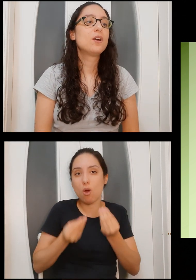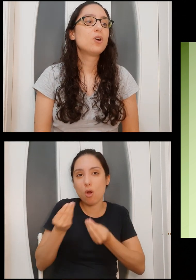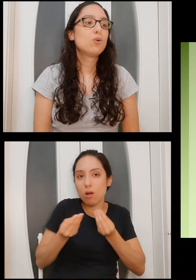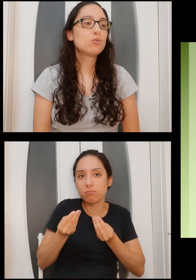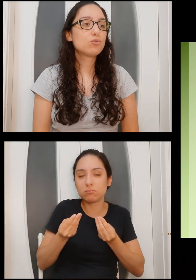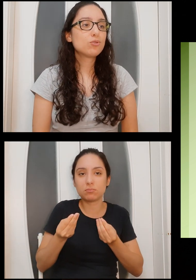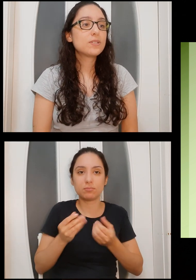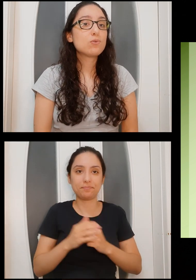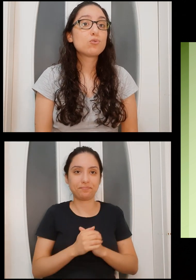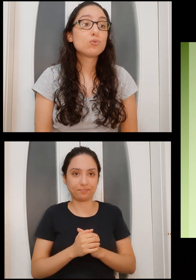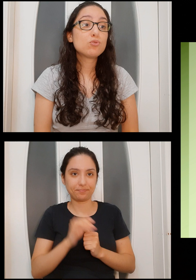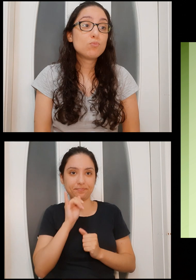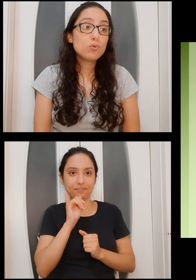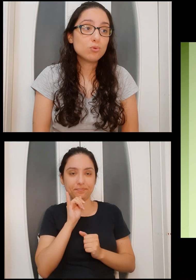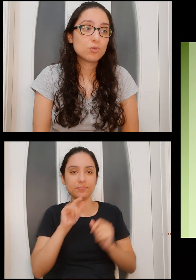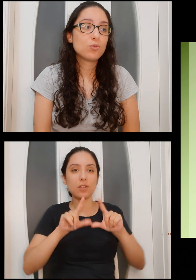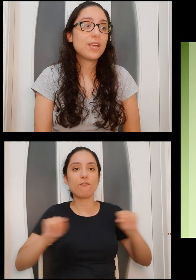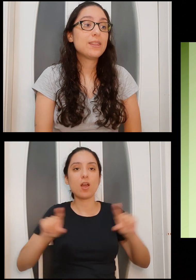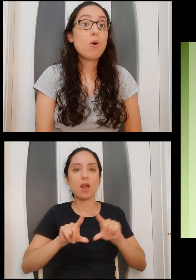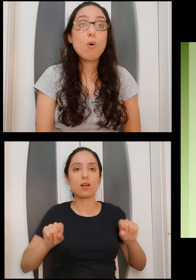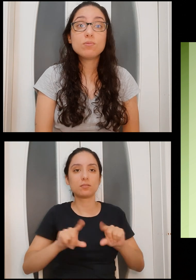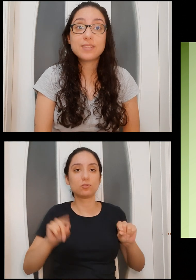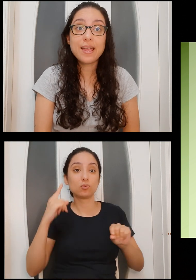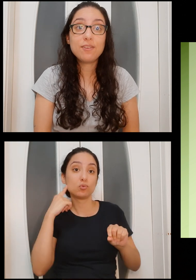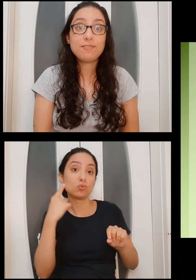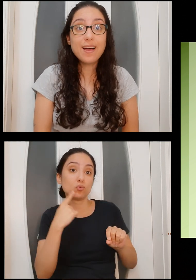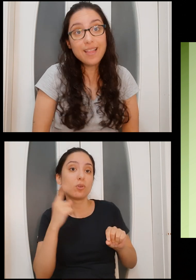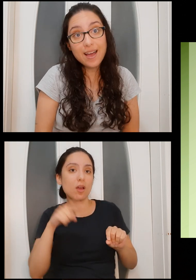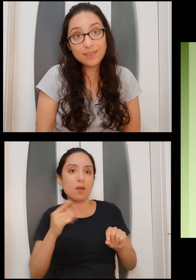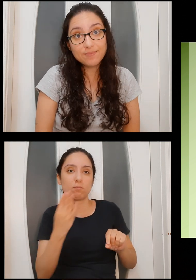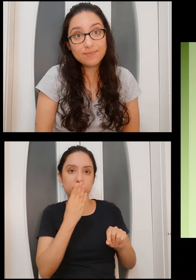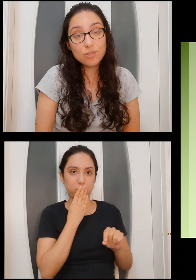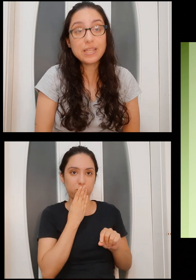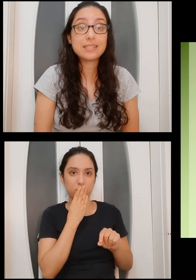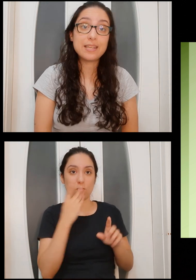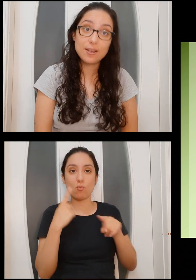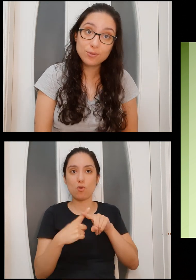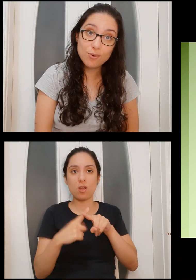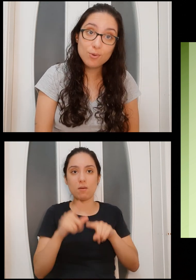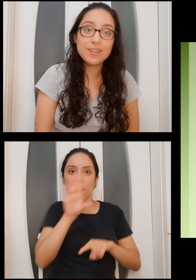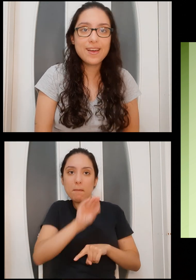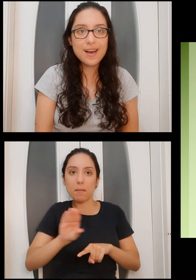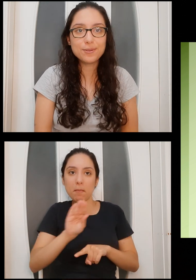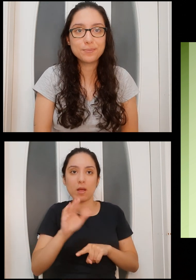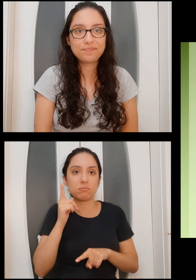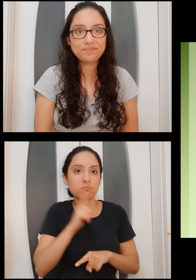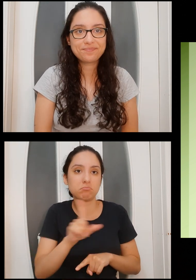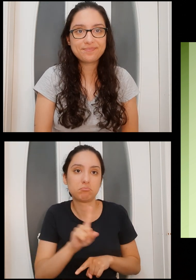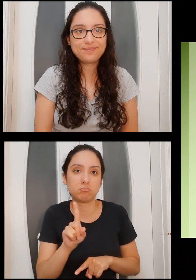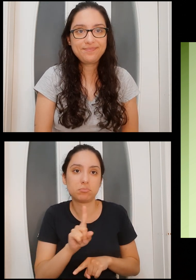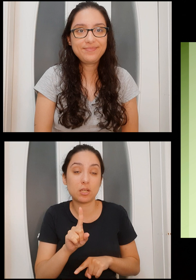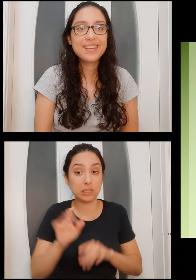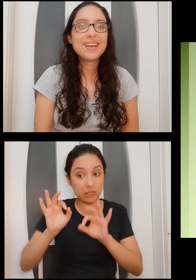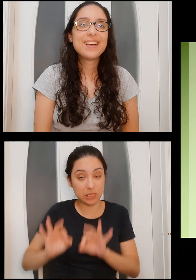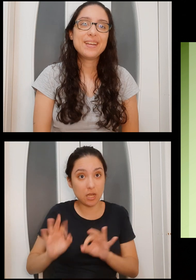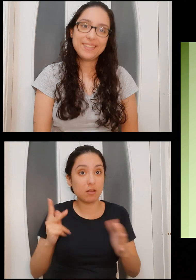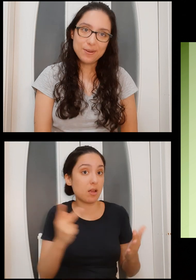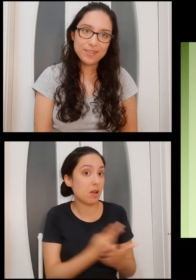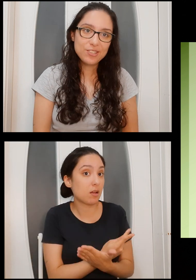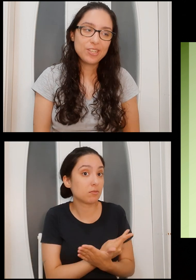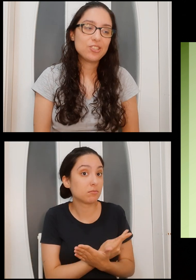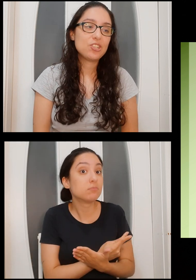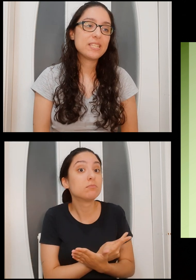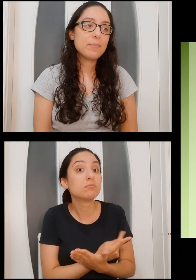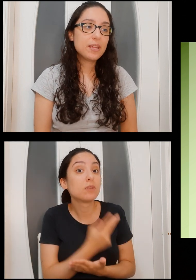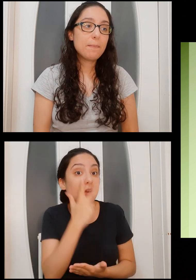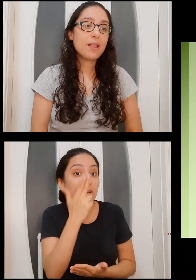lá. Os surdos são surdos mudos, porque não conseguem falar. Isso tá certo ou tá errado? Então,